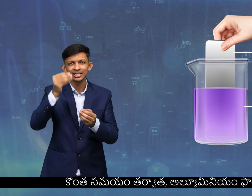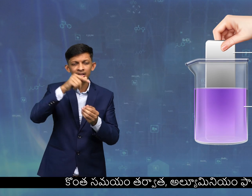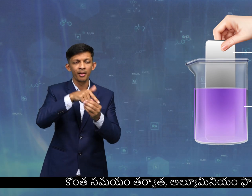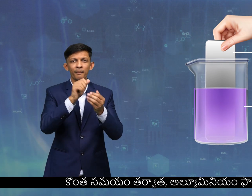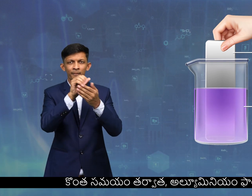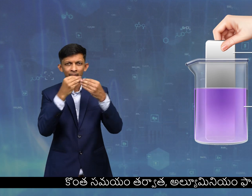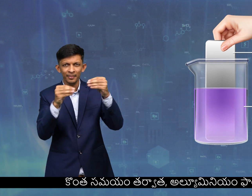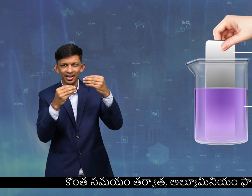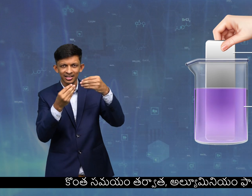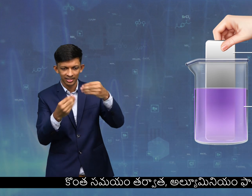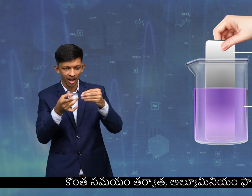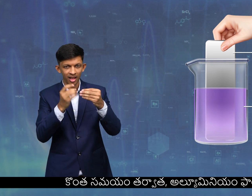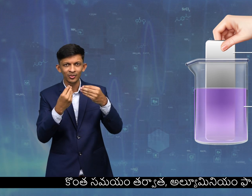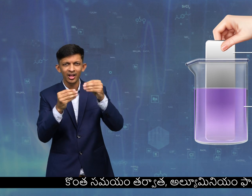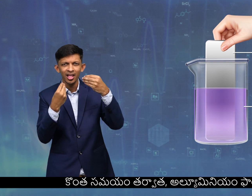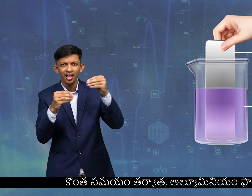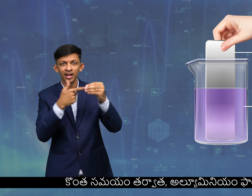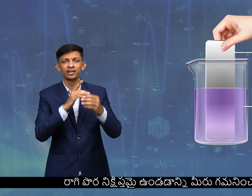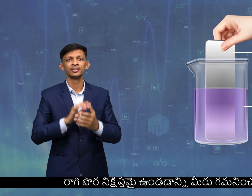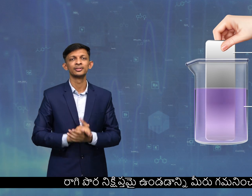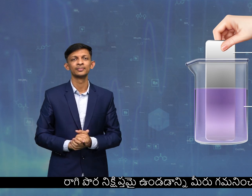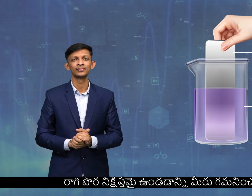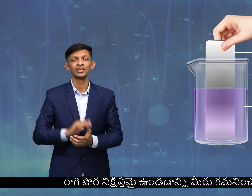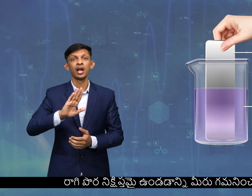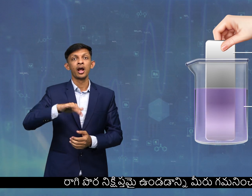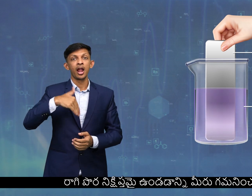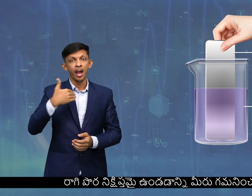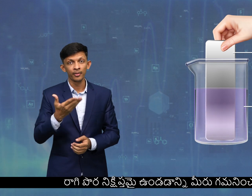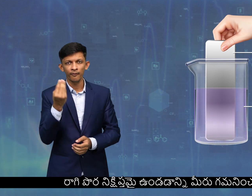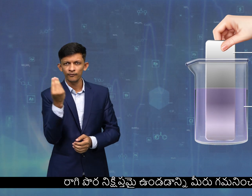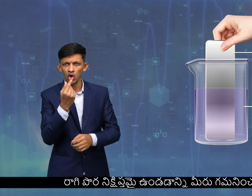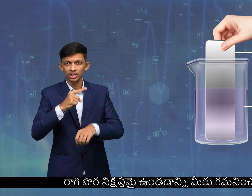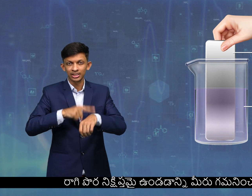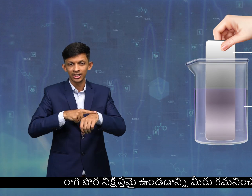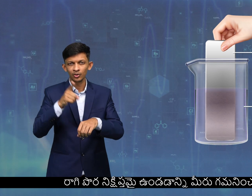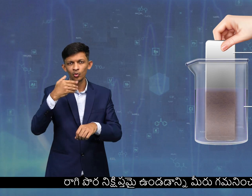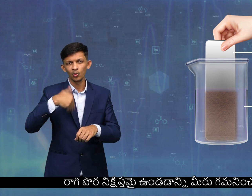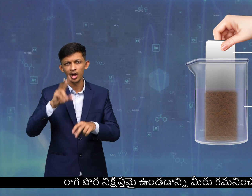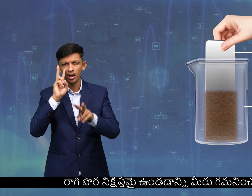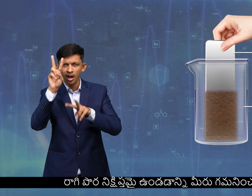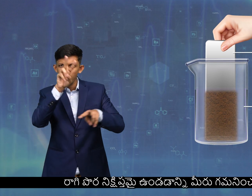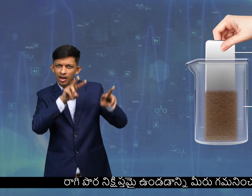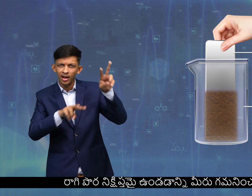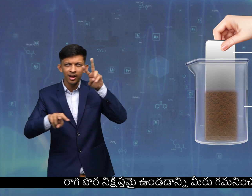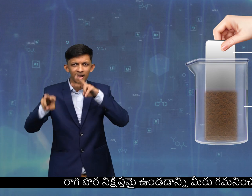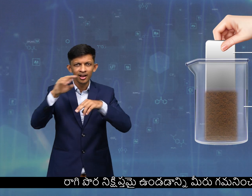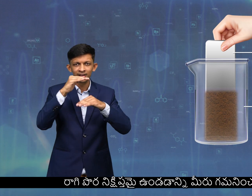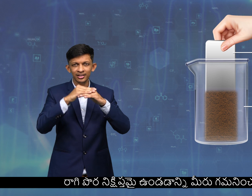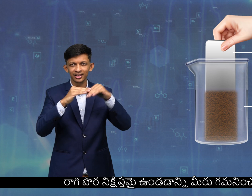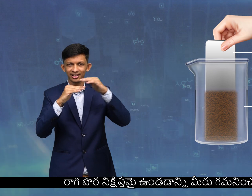కొంత సమయం తరువాత అల్యూమినియం ఫాయిల్పై రాగి పొర నిక్షిప్తమై ఉండటాన్ని మీరు